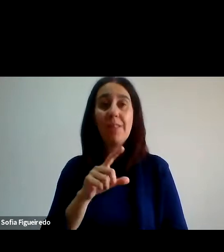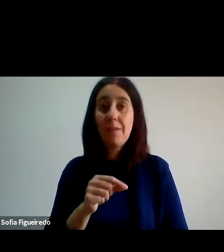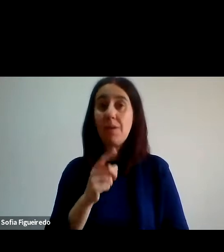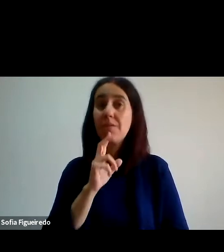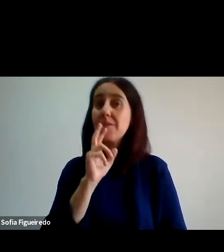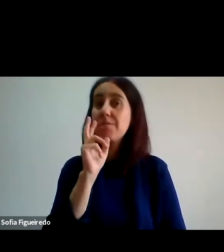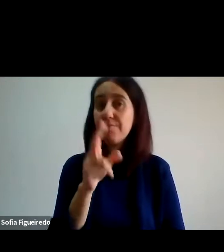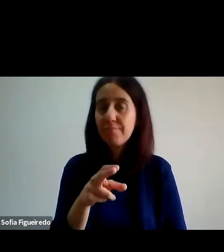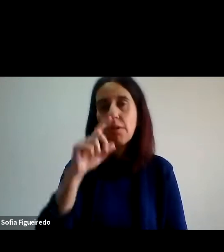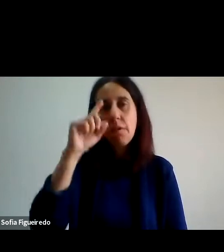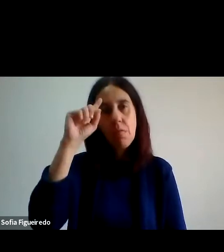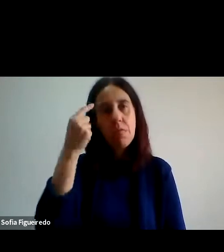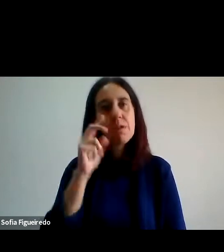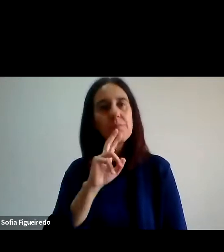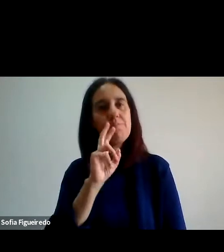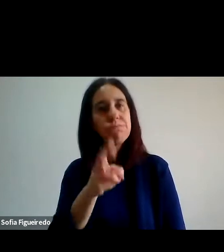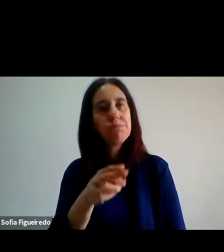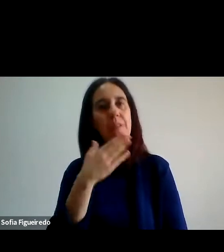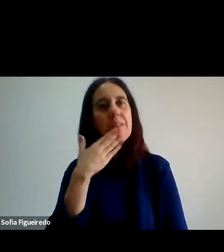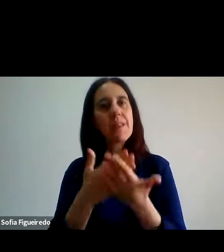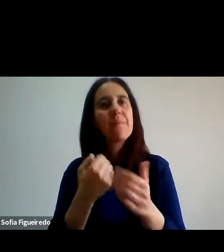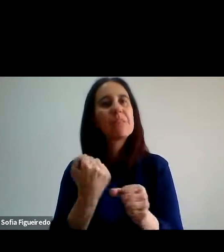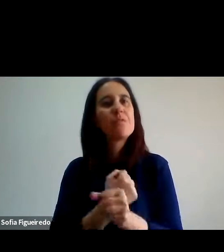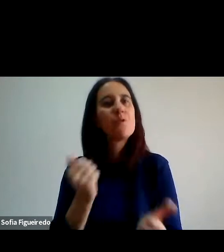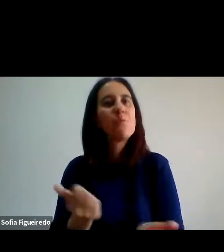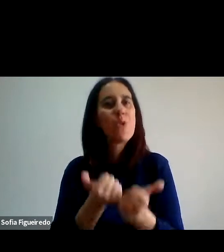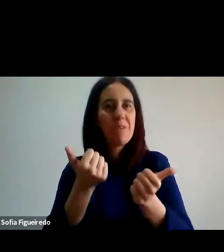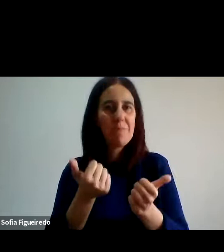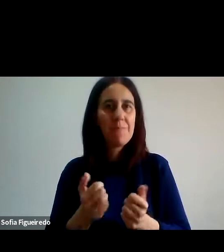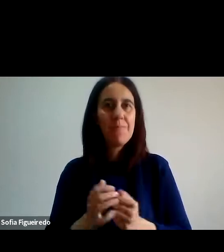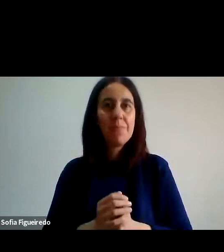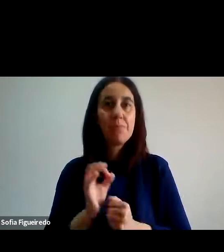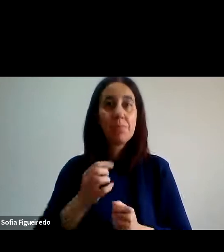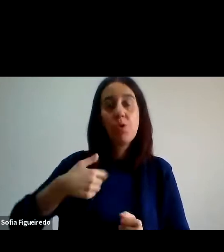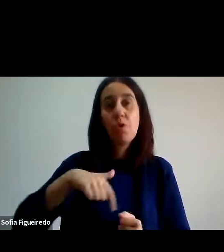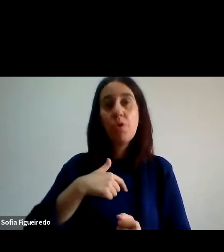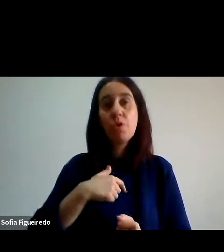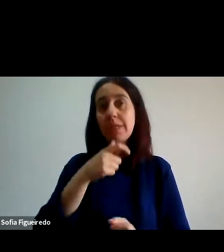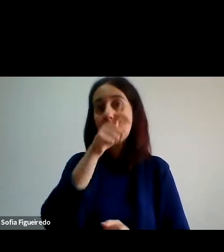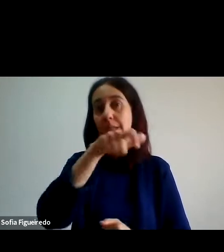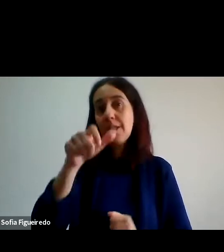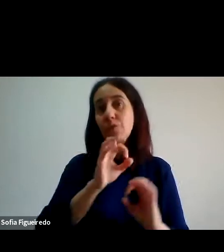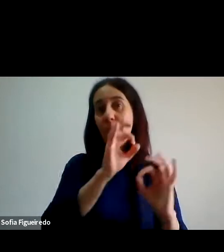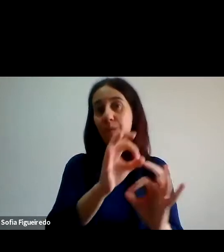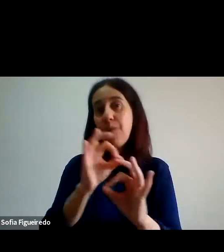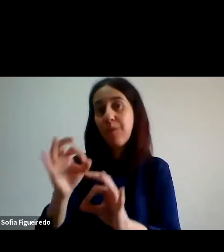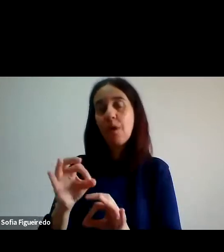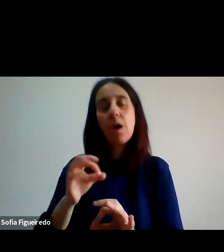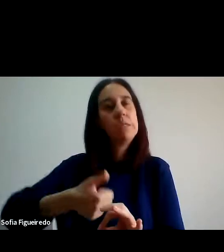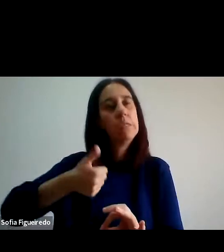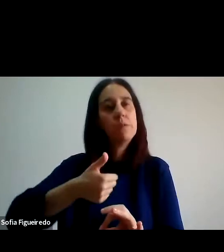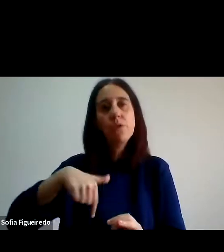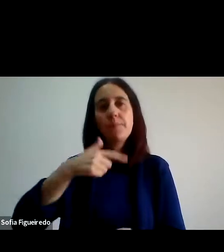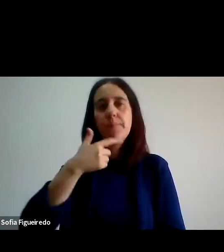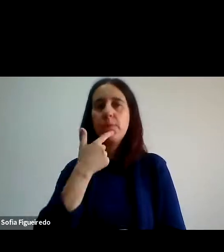e saber responder de volta para proporcionar melhor serviço, porque acima de tudo nós servimos cidadãos e isto é absolutamente central percebermos